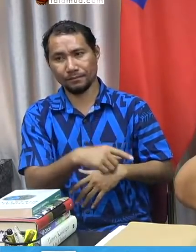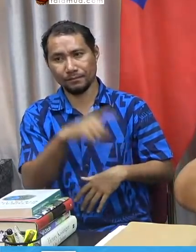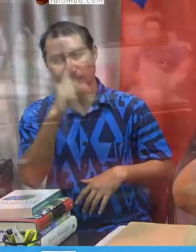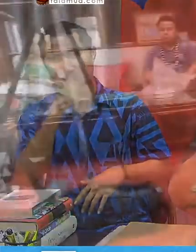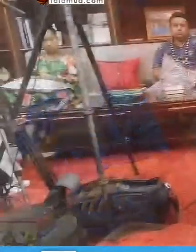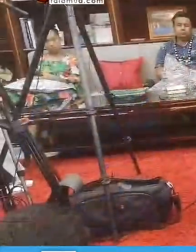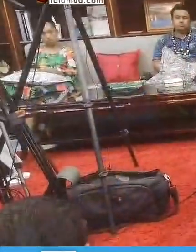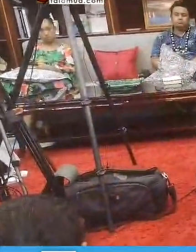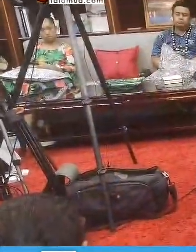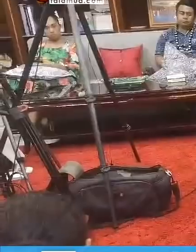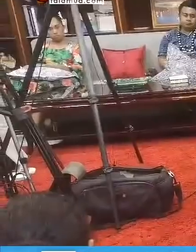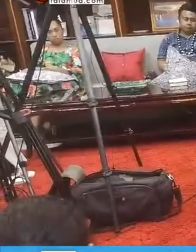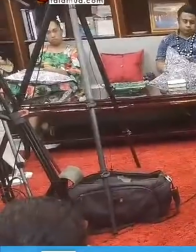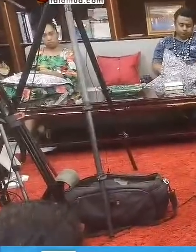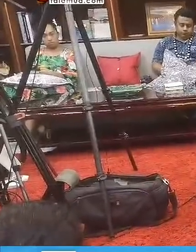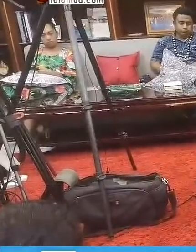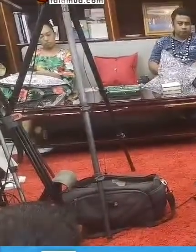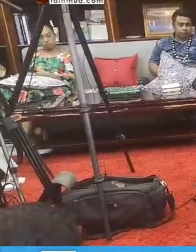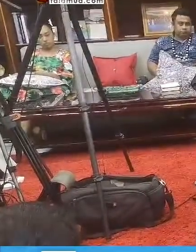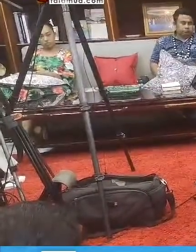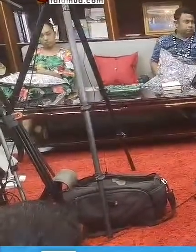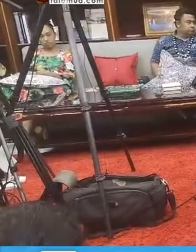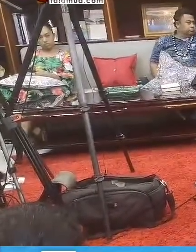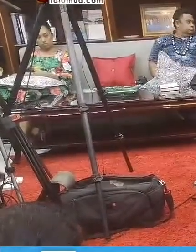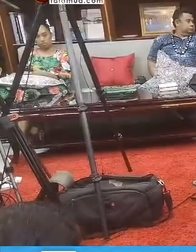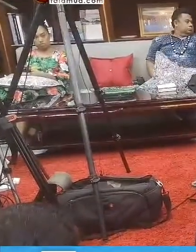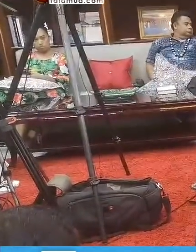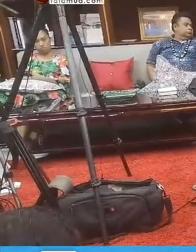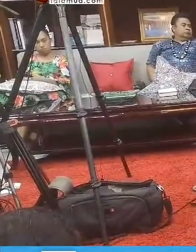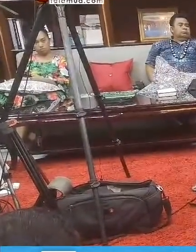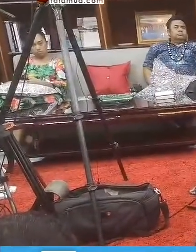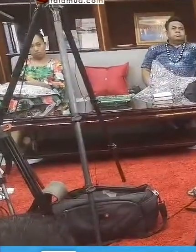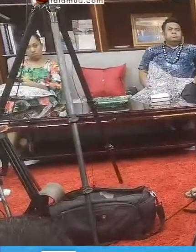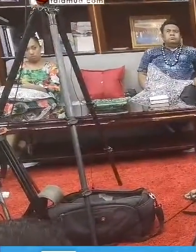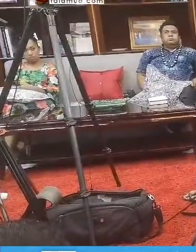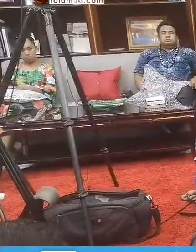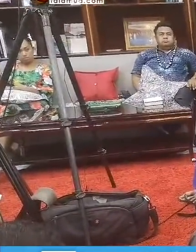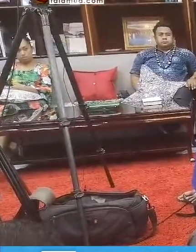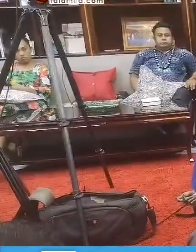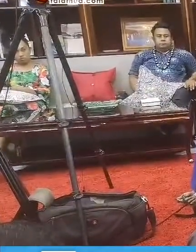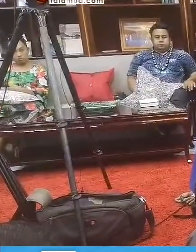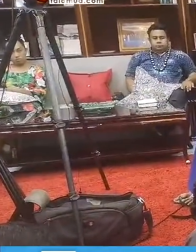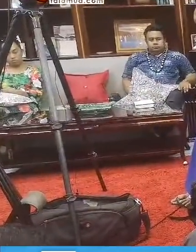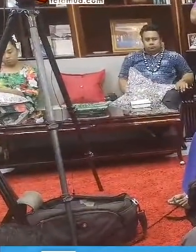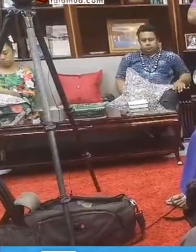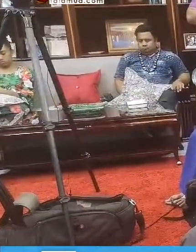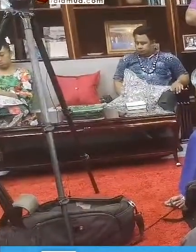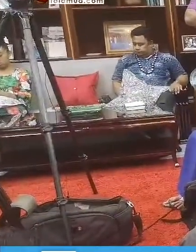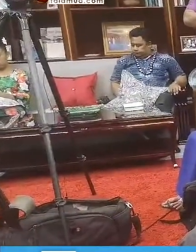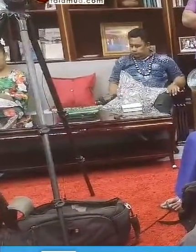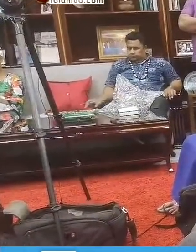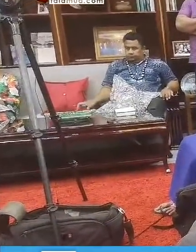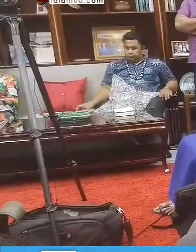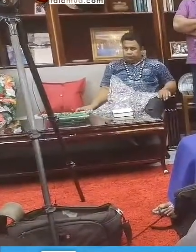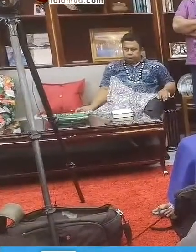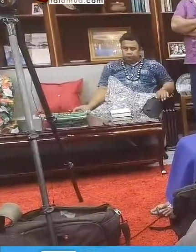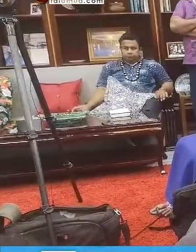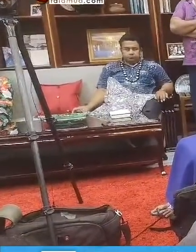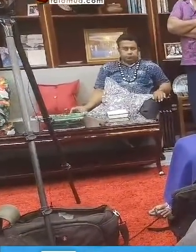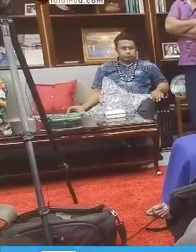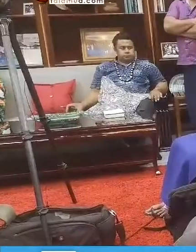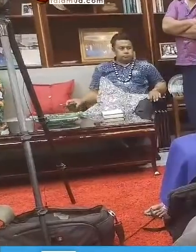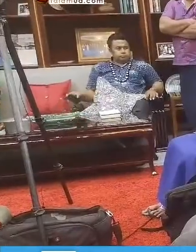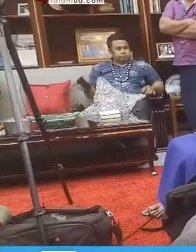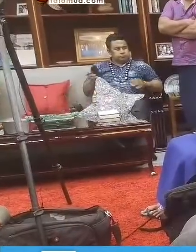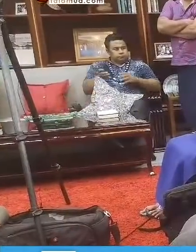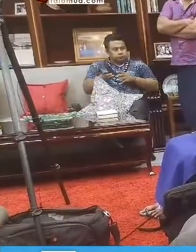e whaamana malama mai o no le te mana tuana i lesi tato whilo i July e tatala ia whakalakua o